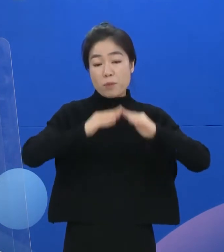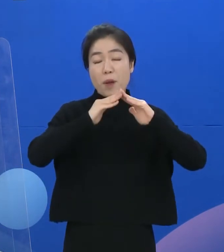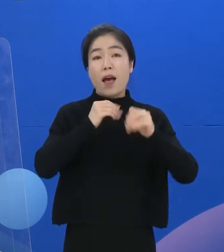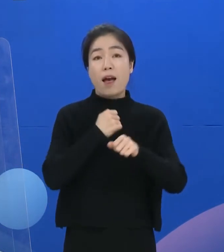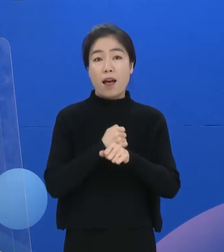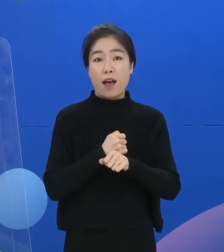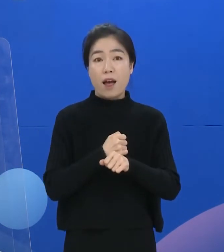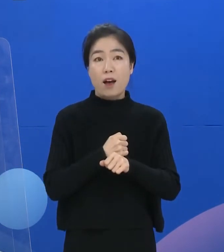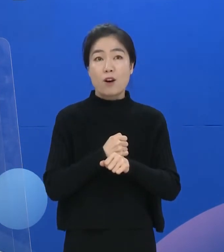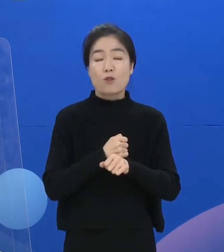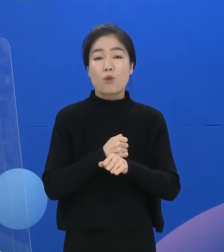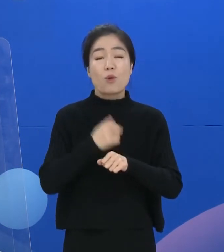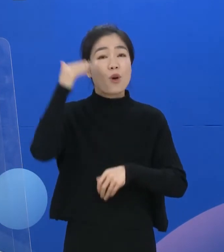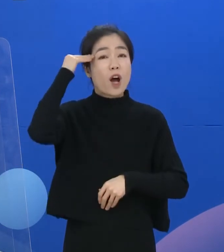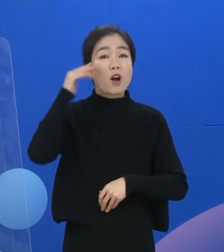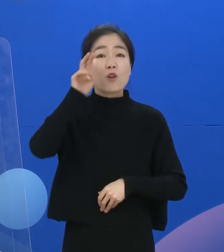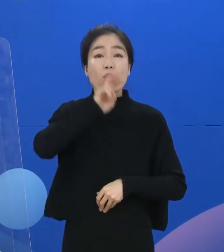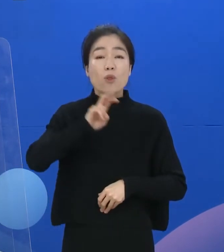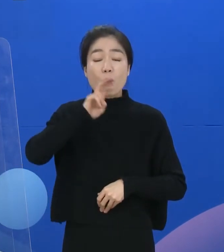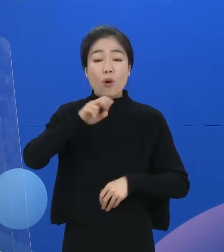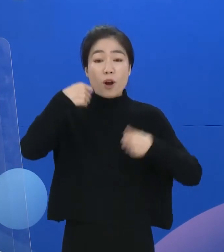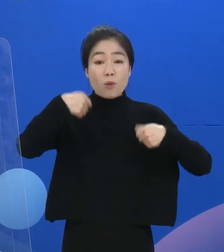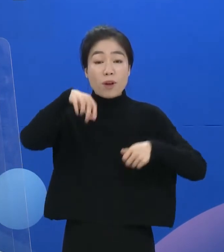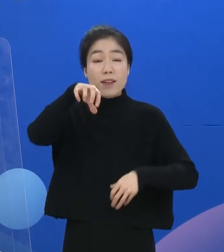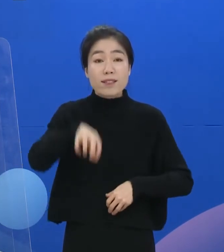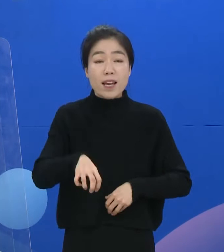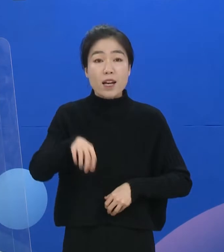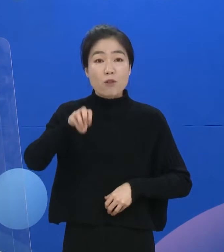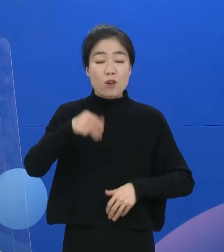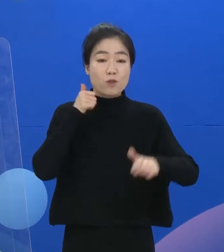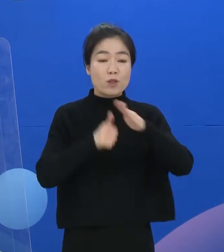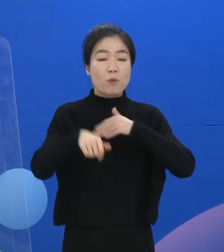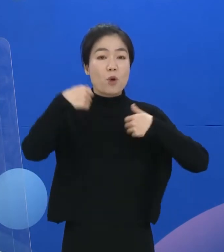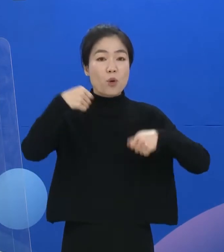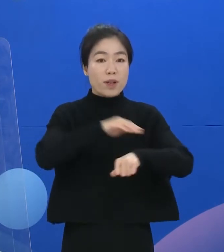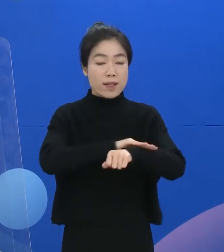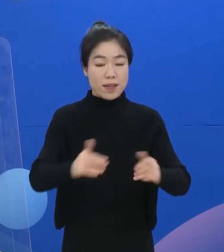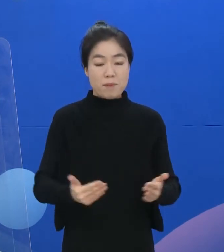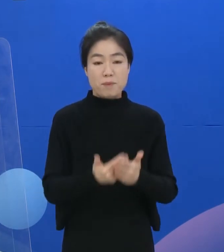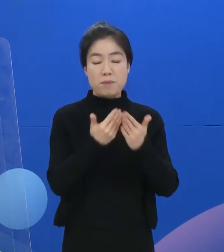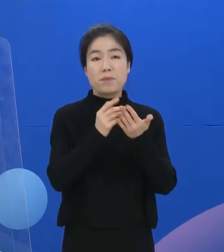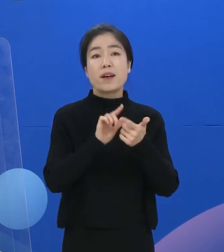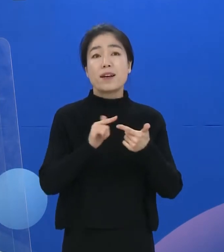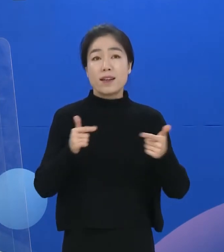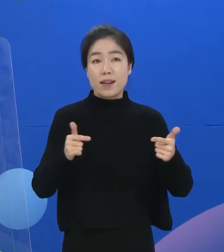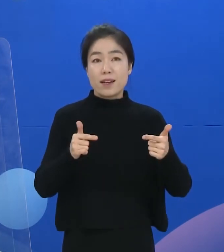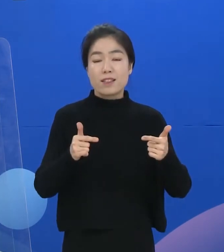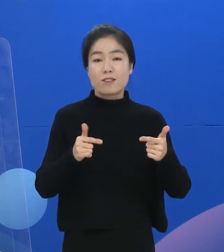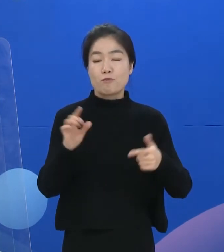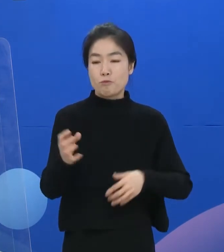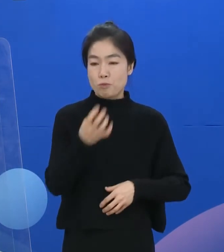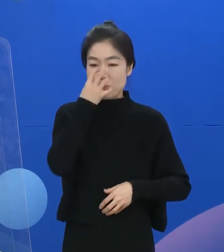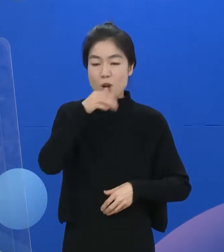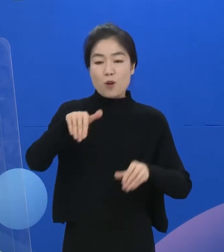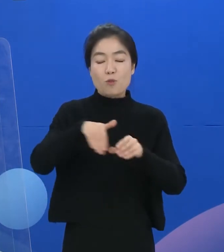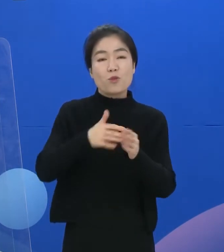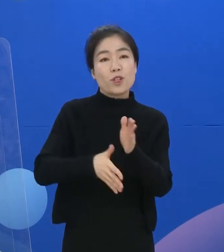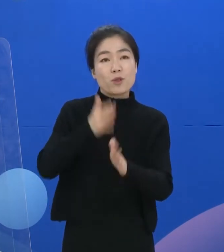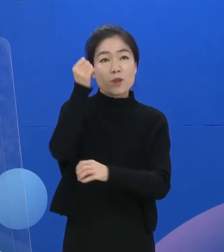다섯째 상무소각장을 광주대표도서관으로 건설하고 국악 상설 공연이